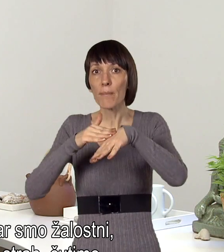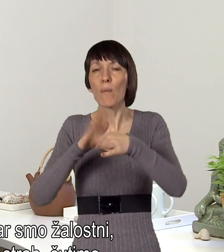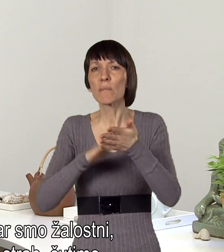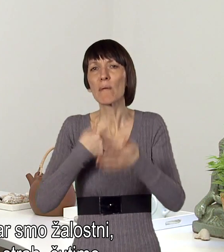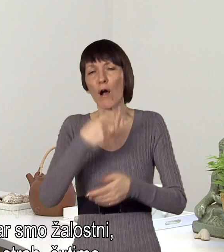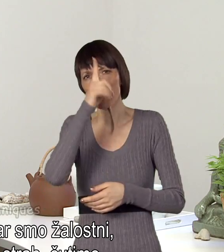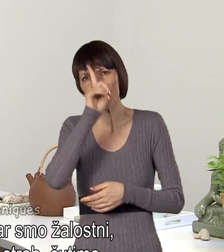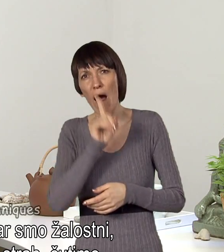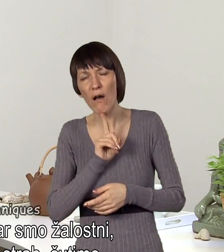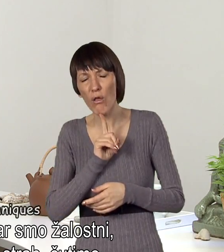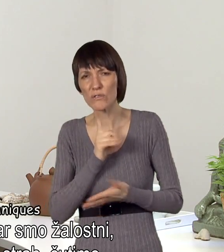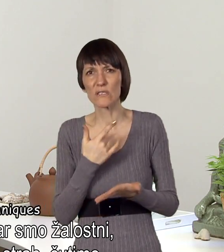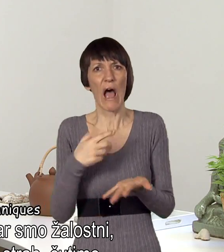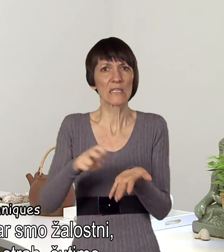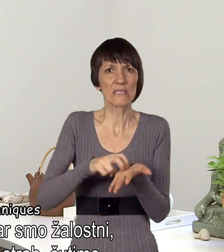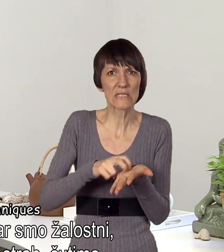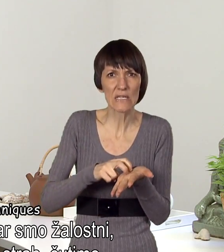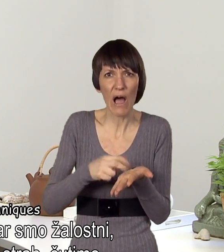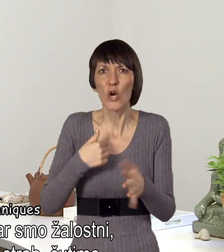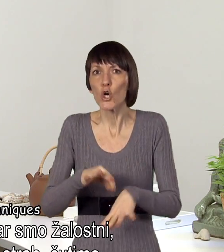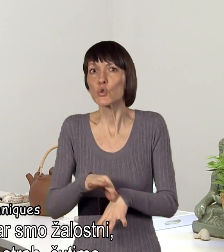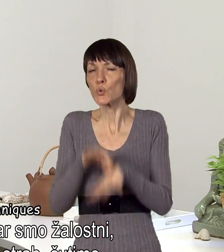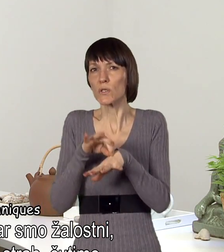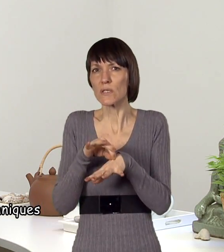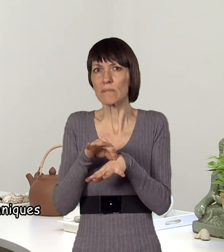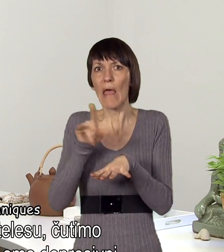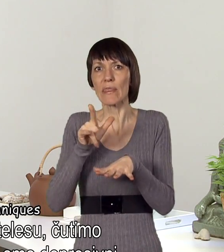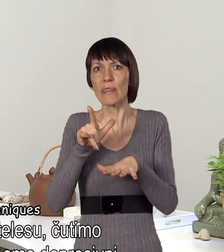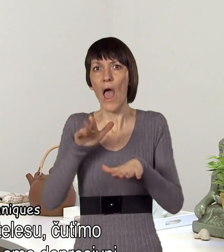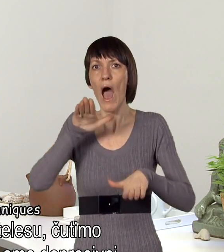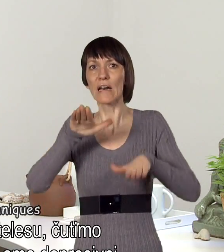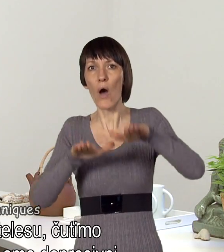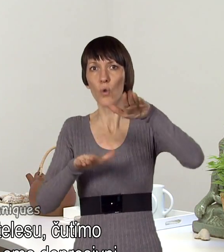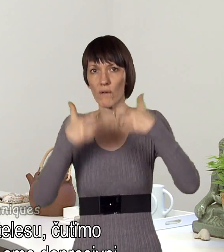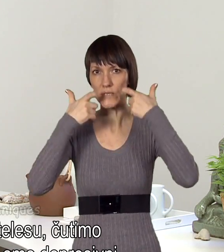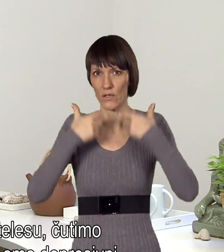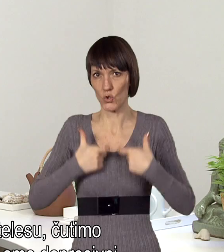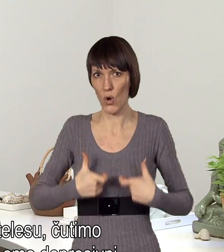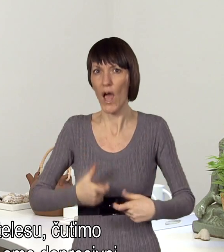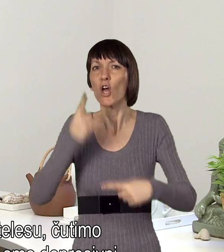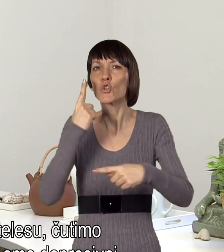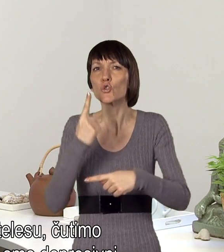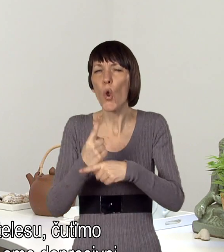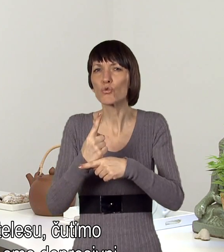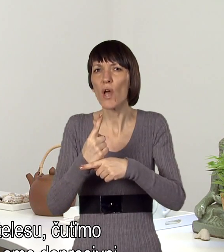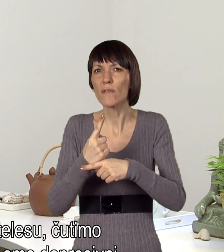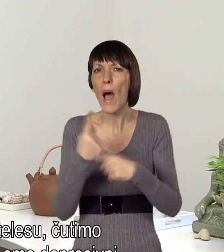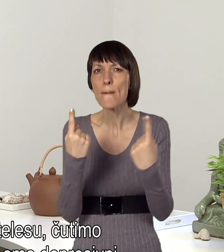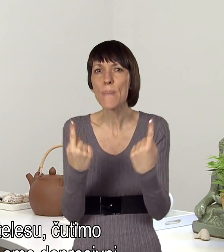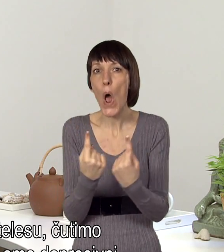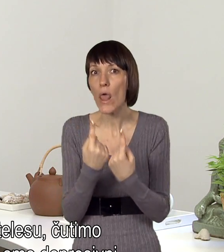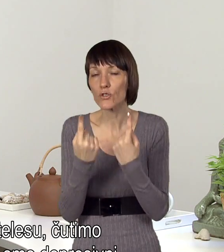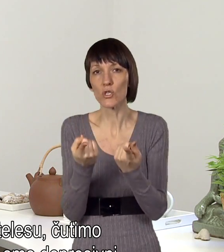Tapkamo se, kadar smo žalostni, nesrečni, kadar nas je strah, kadar čutimo neravnovesje v telesu, kadar čutimo